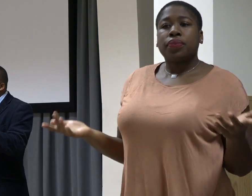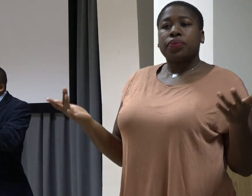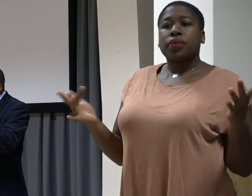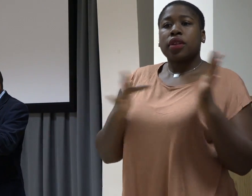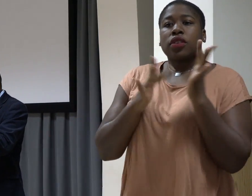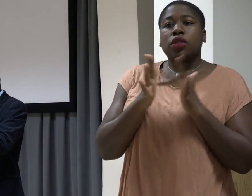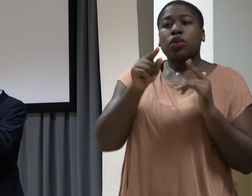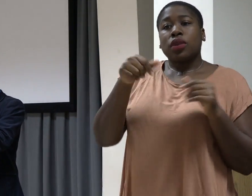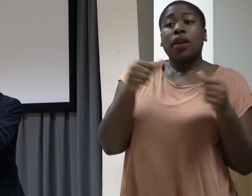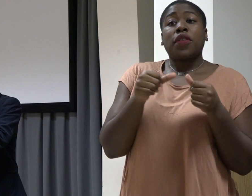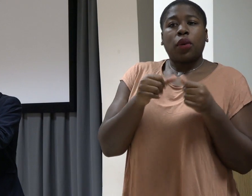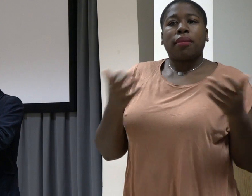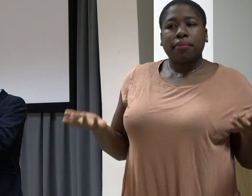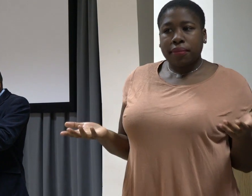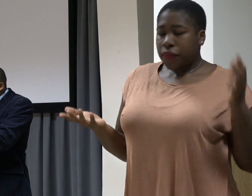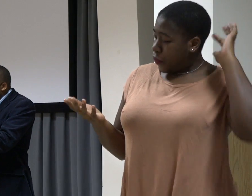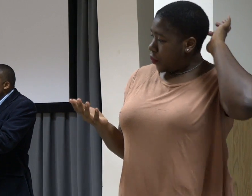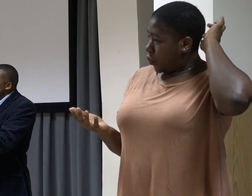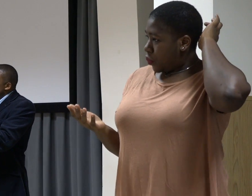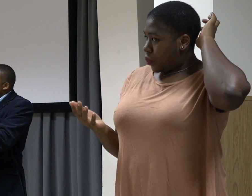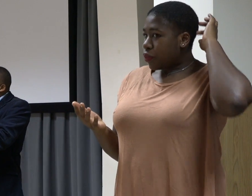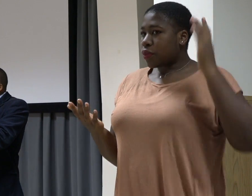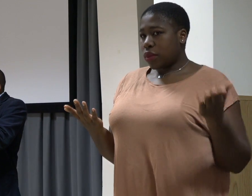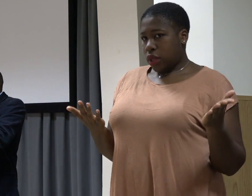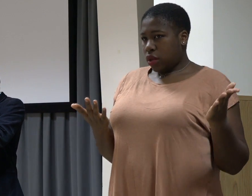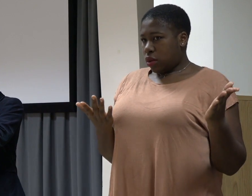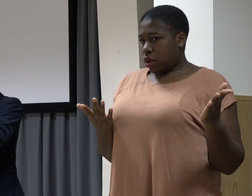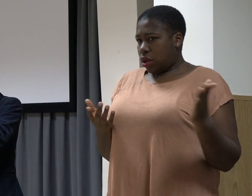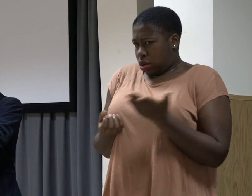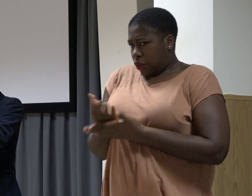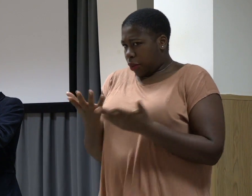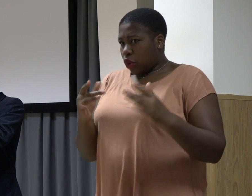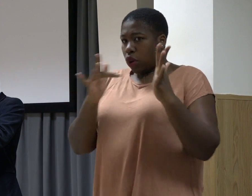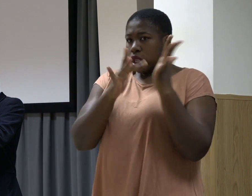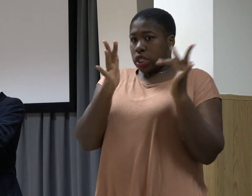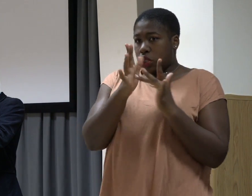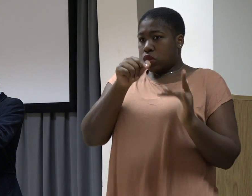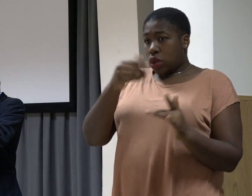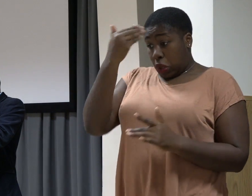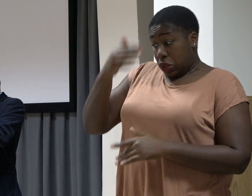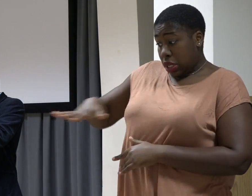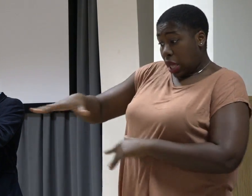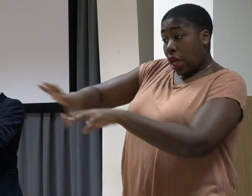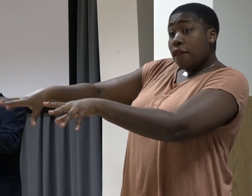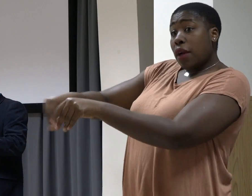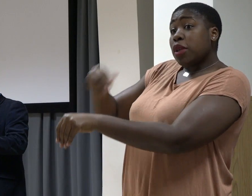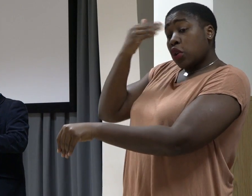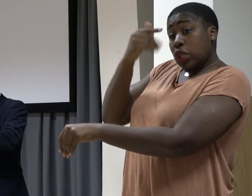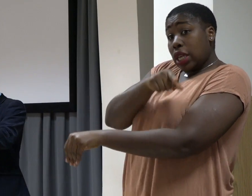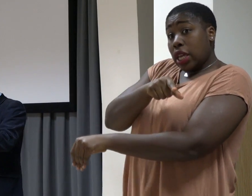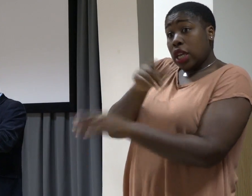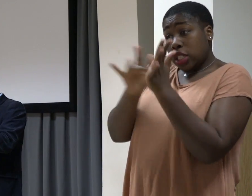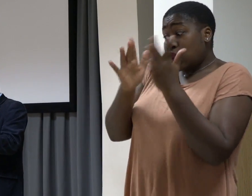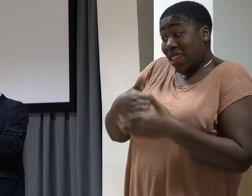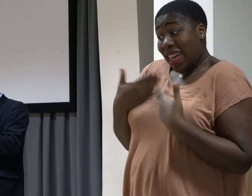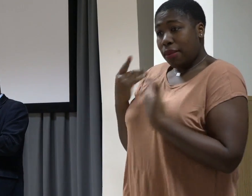Je tiens à rappeler que Jésus connaît bien cette famille et il a de l'affection pour cette famille. Nous l'avons lu au verset